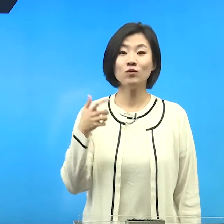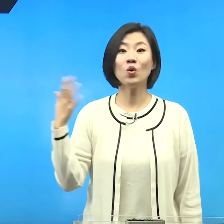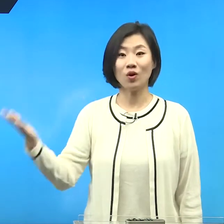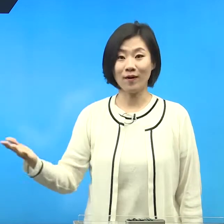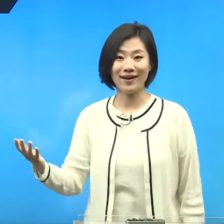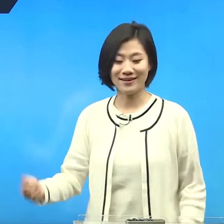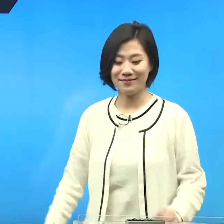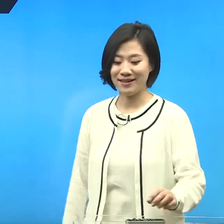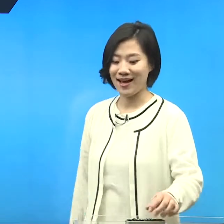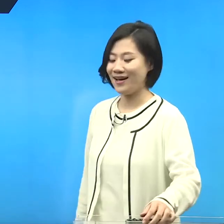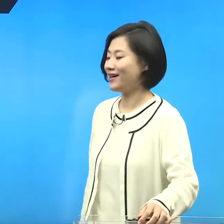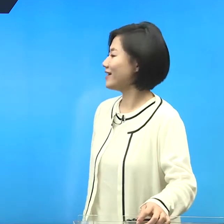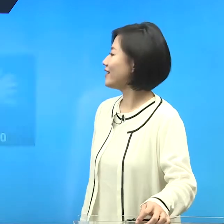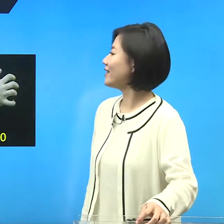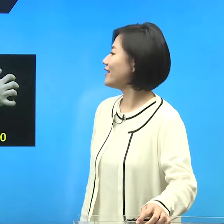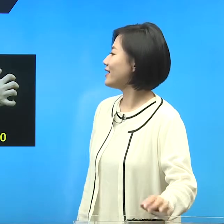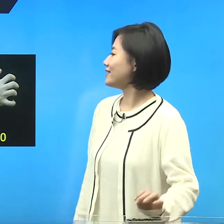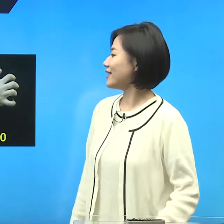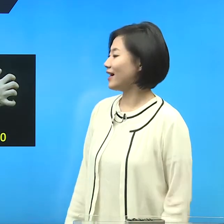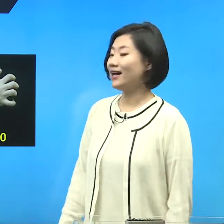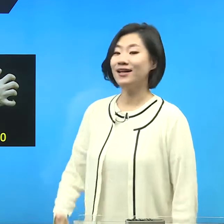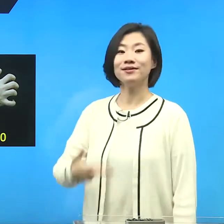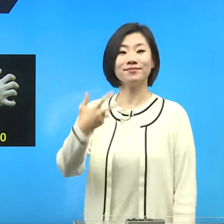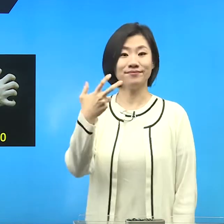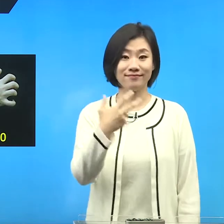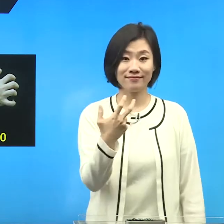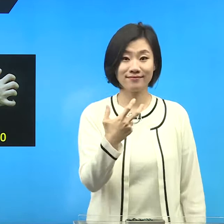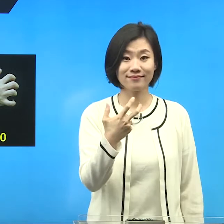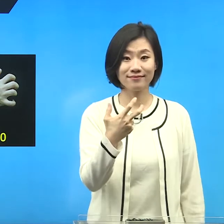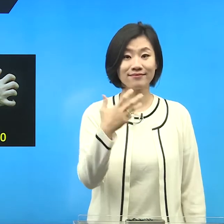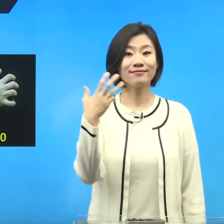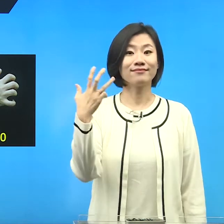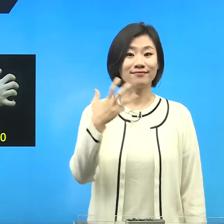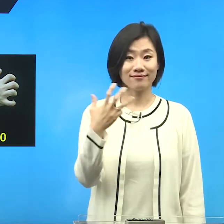또 넘어가겠습니다. 자.